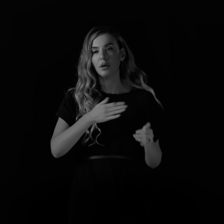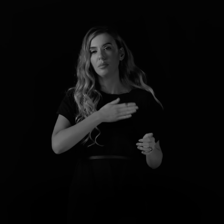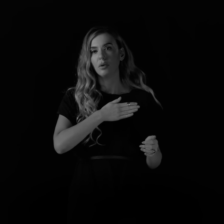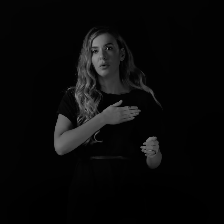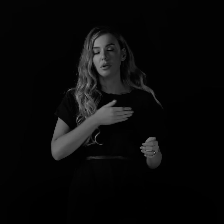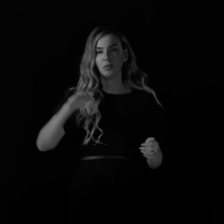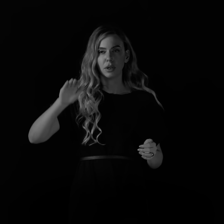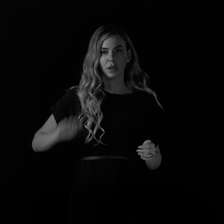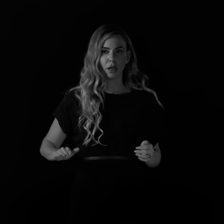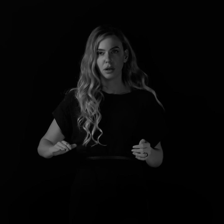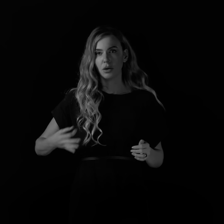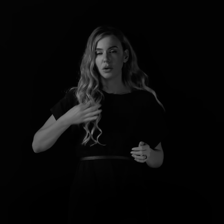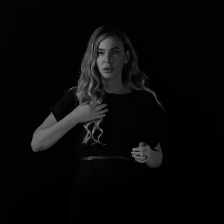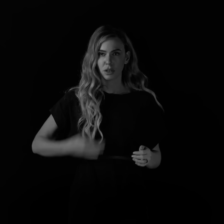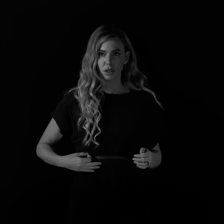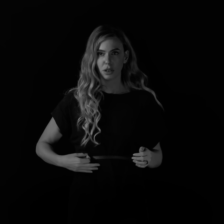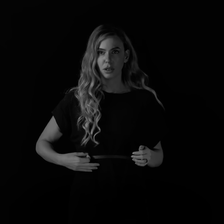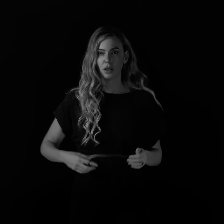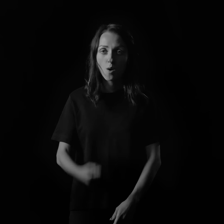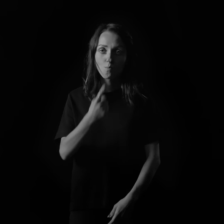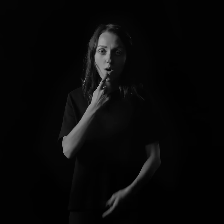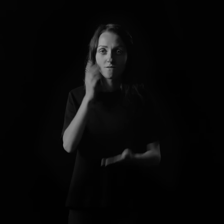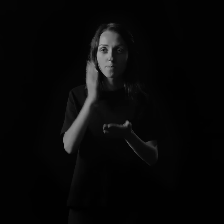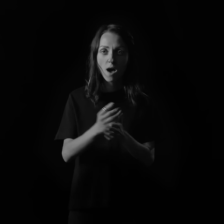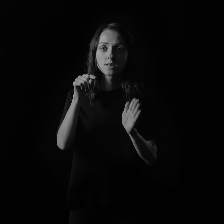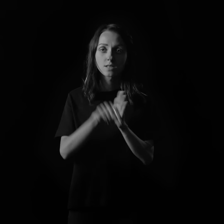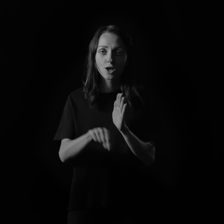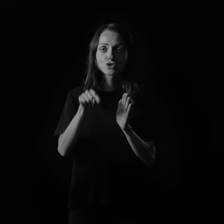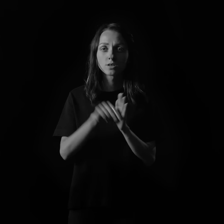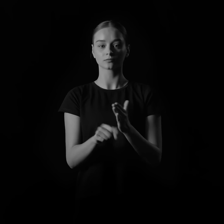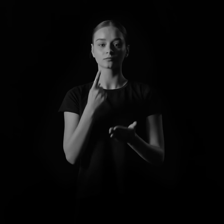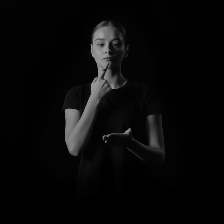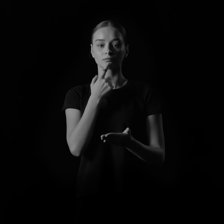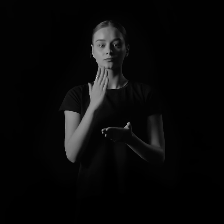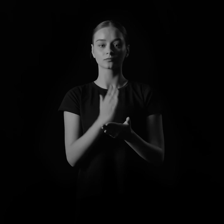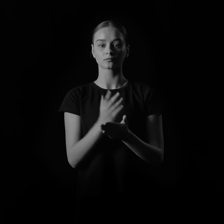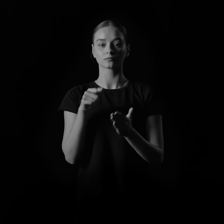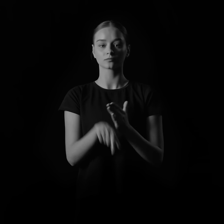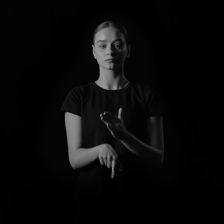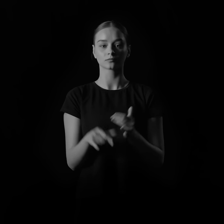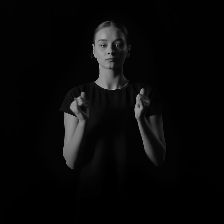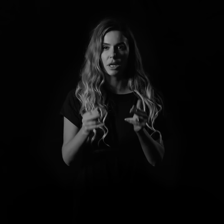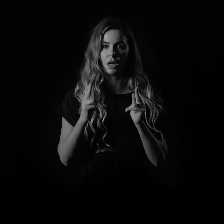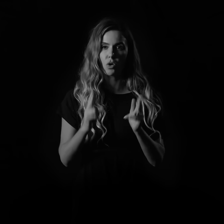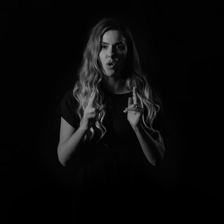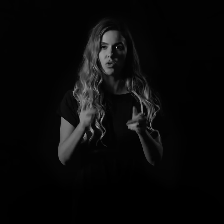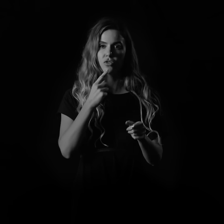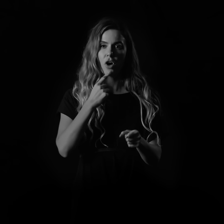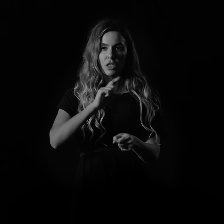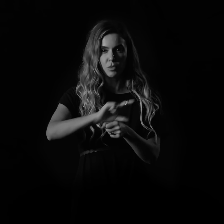для мого маленького сина Мова має значення, мова має значення Для когось вона